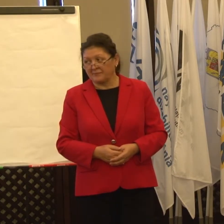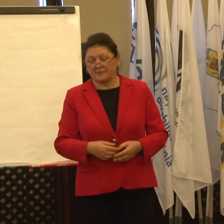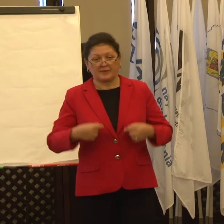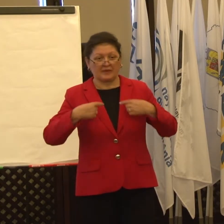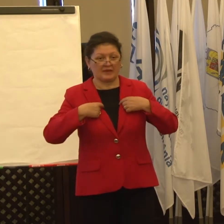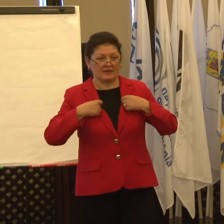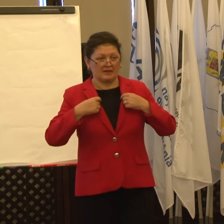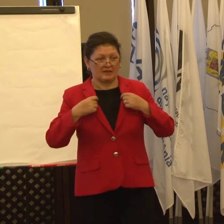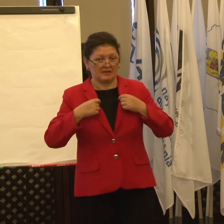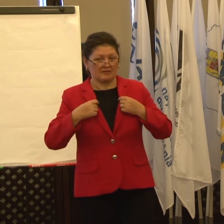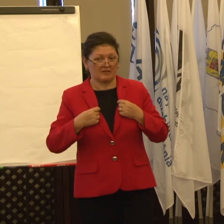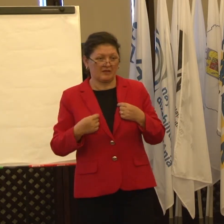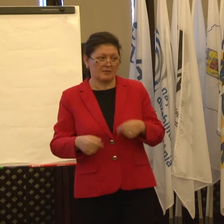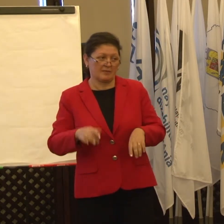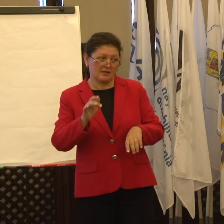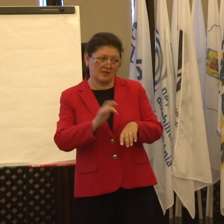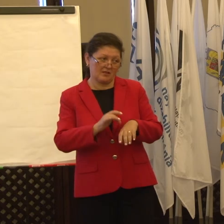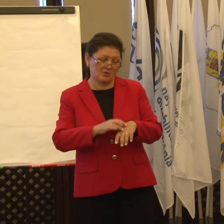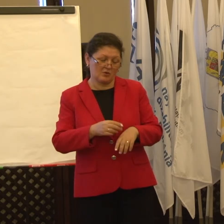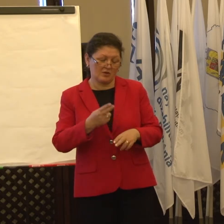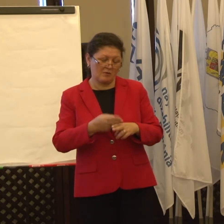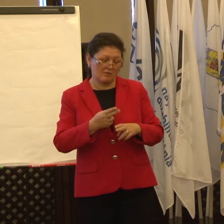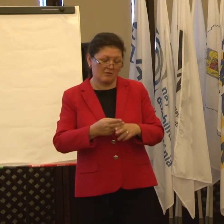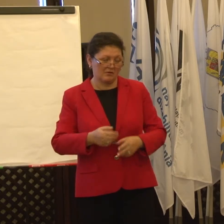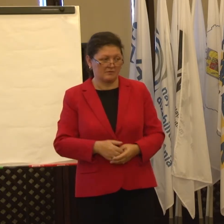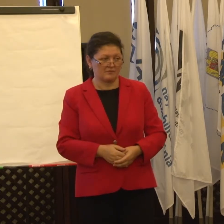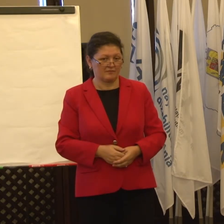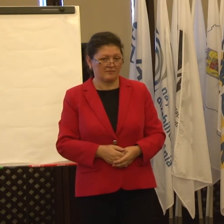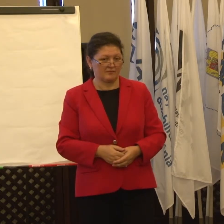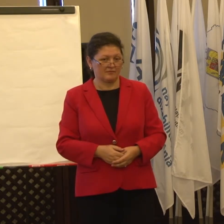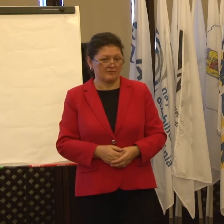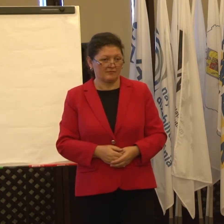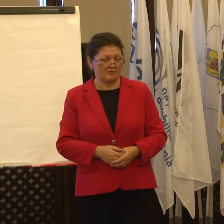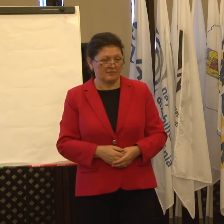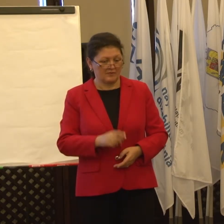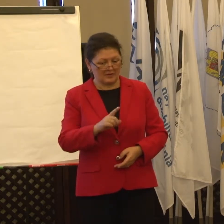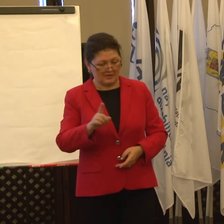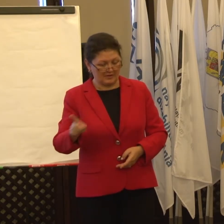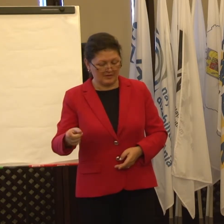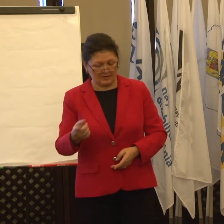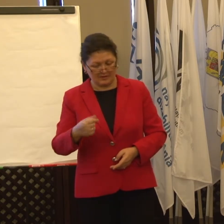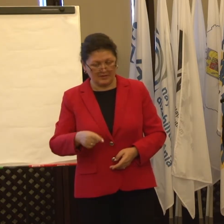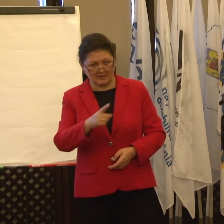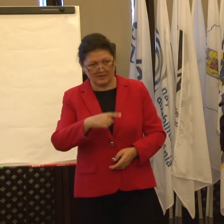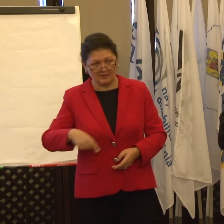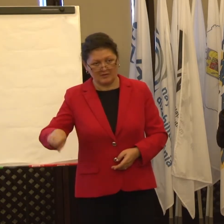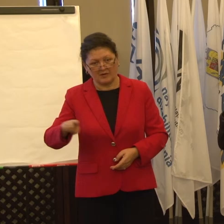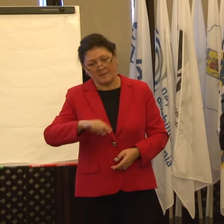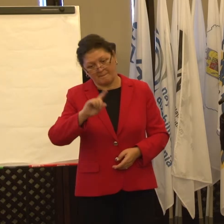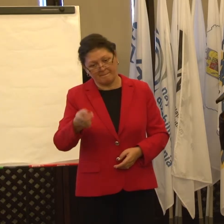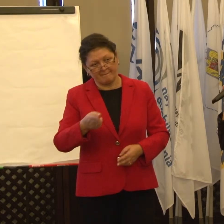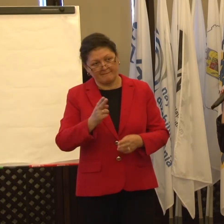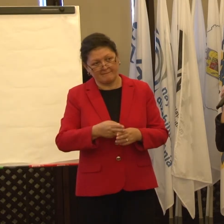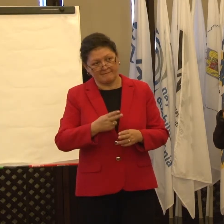partea strictă a diagnosticului sau de boli anexe, pentru că de fapt oricare dintre noi ne putem îmbolnăvi și pentru asta trebuie